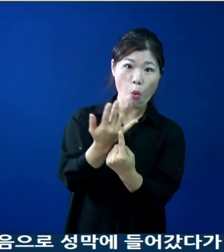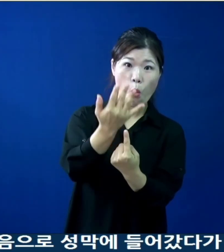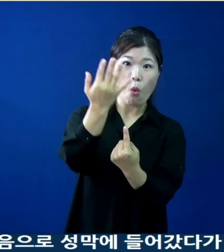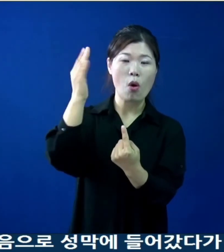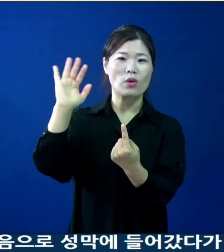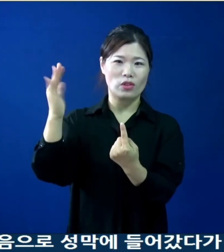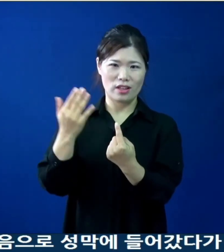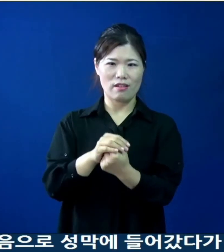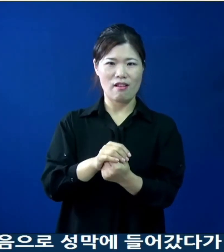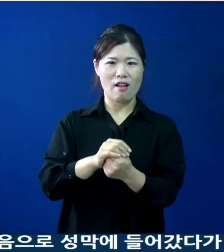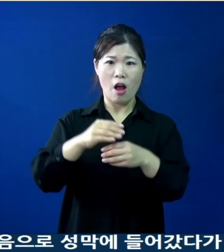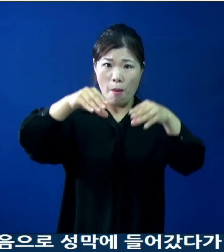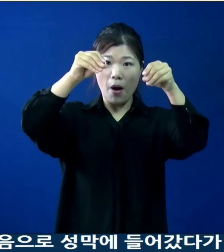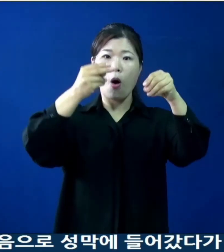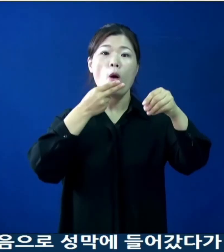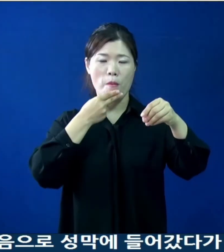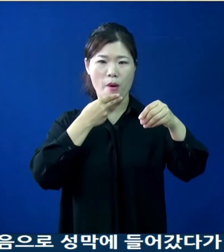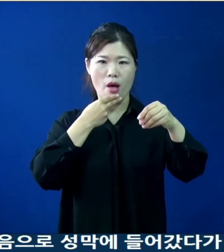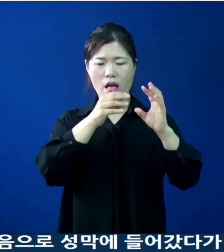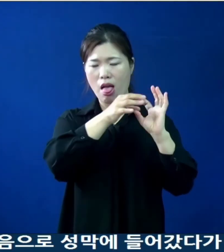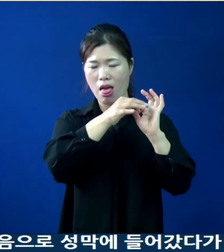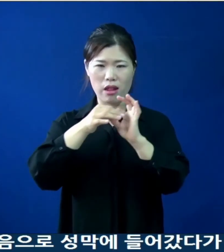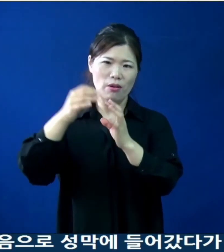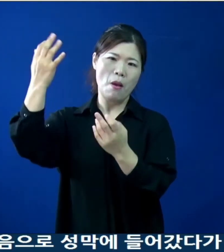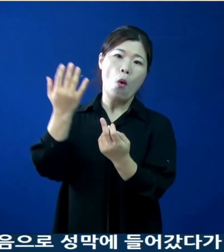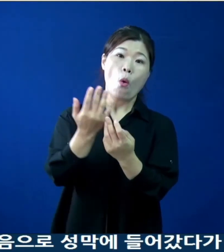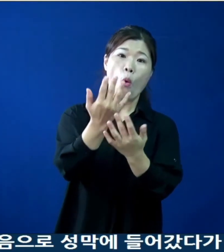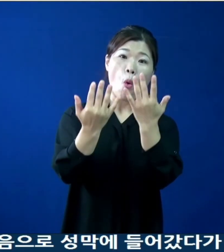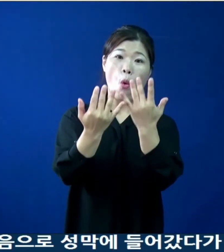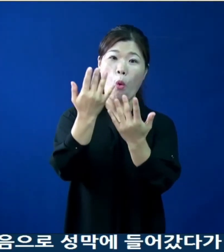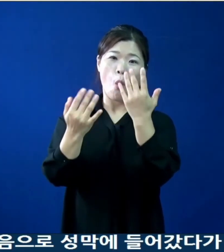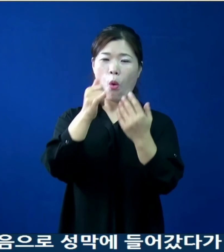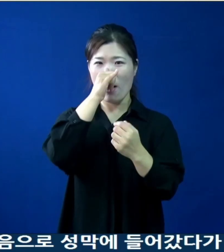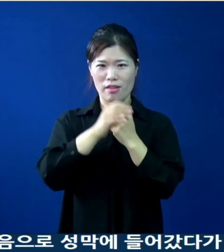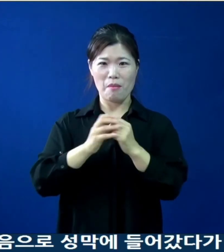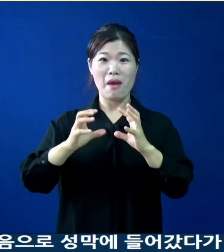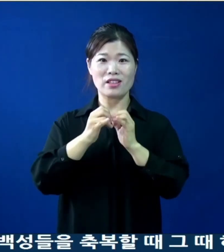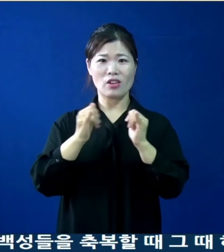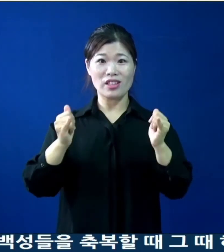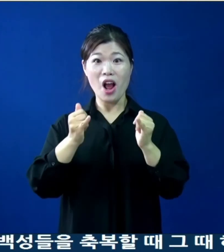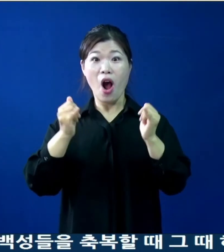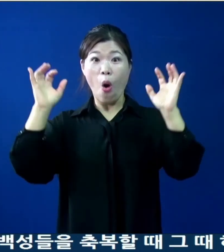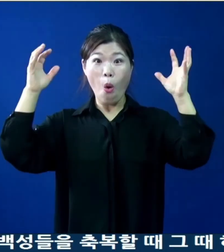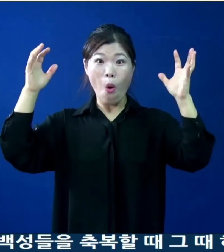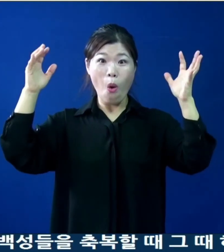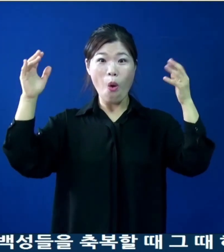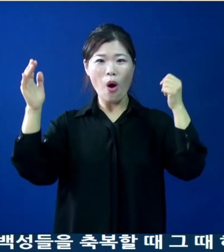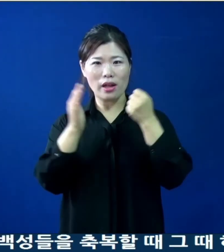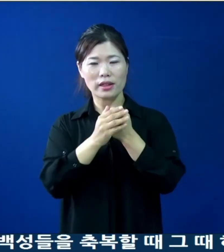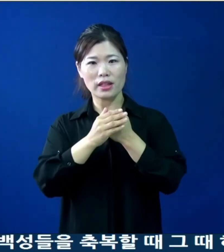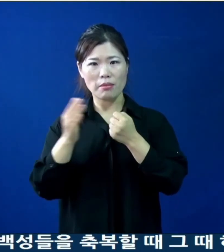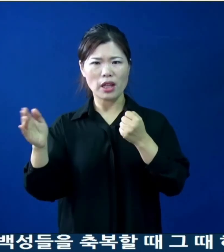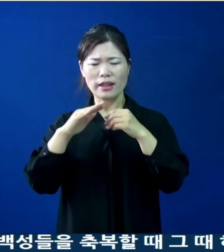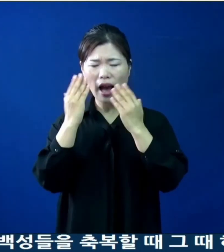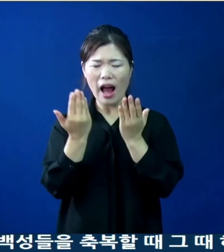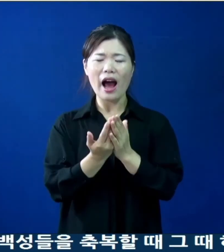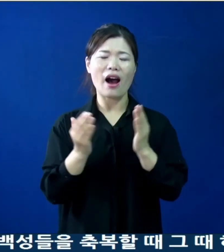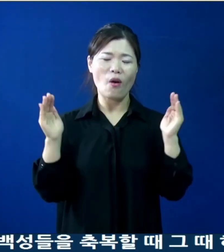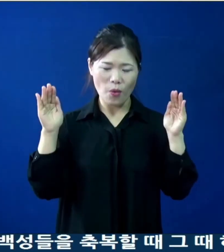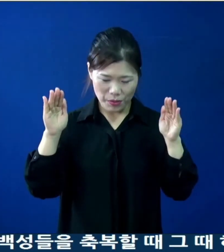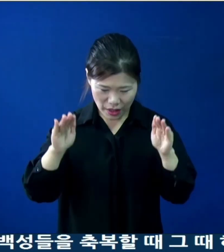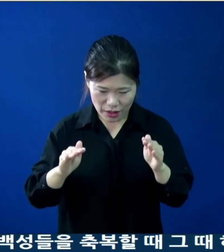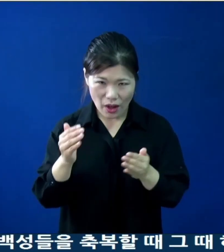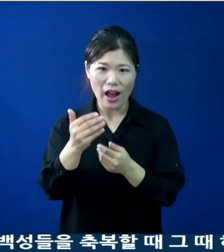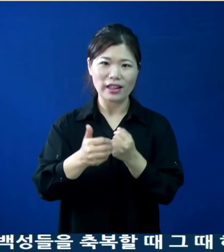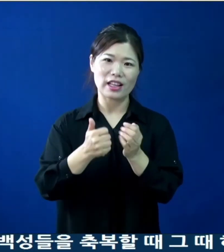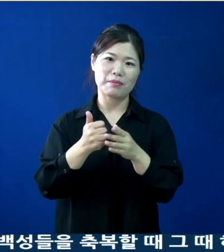앞에 켜져 있을 불이다. 너무 백성들이 환호해가지고 다 엎드려서 하나님